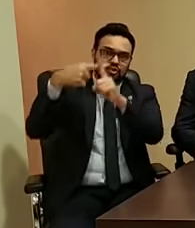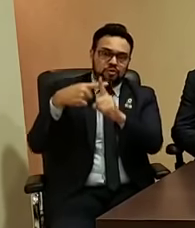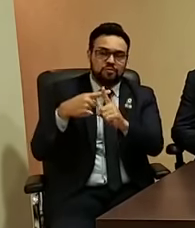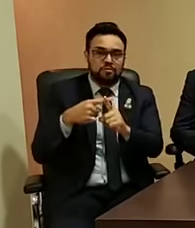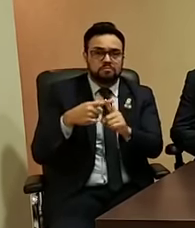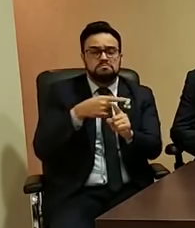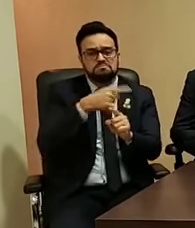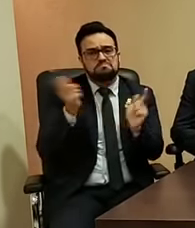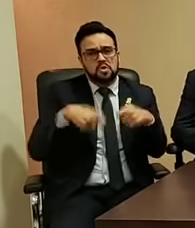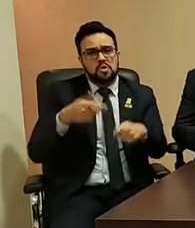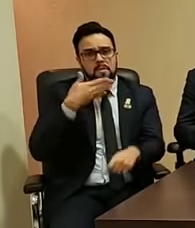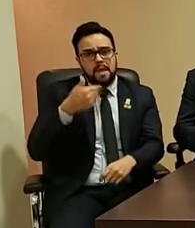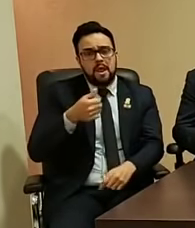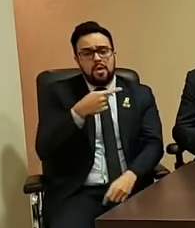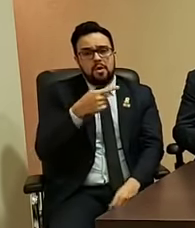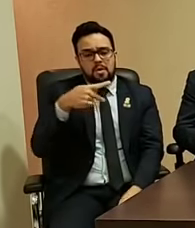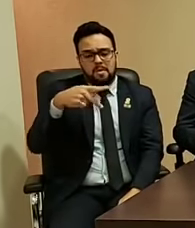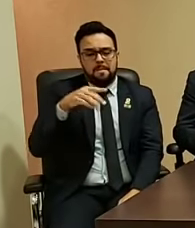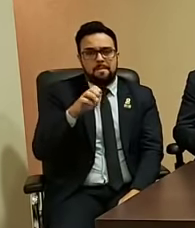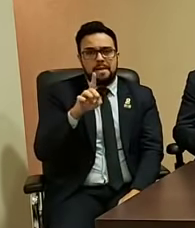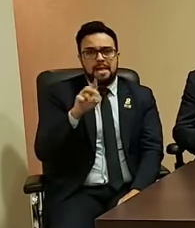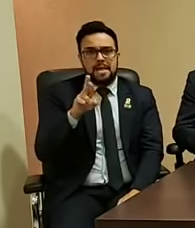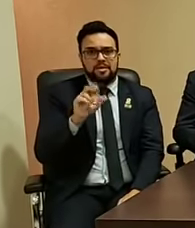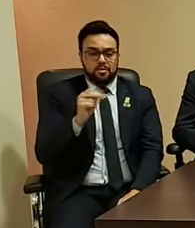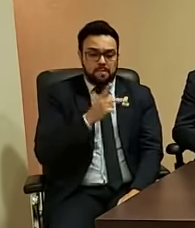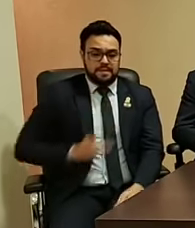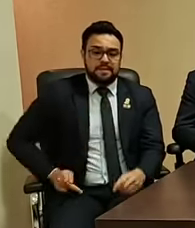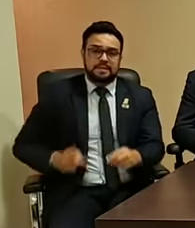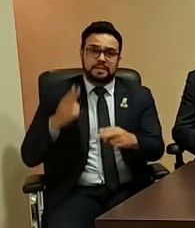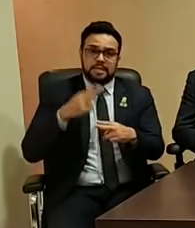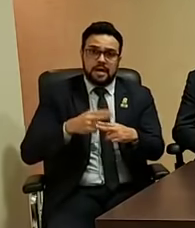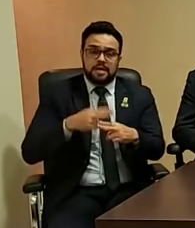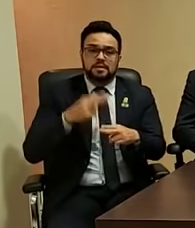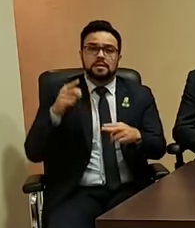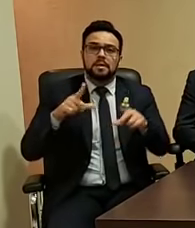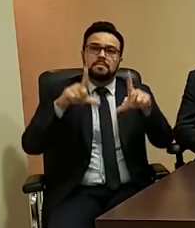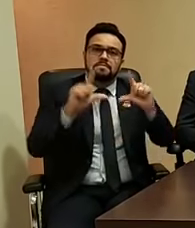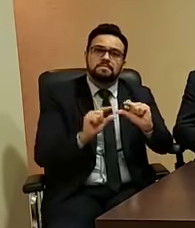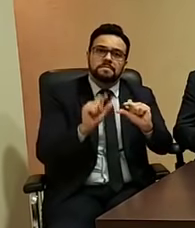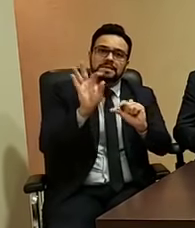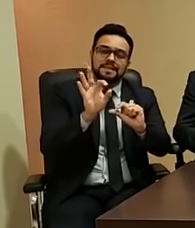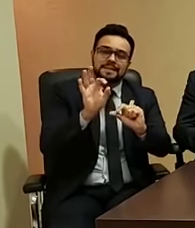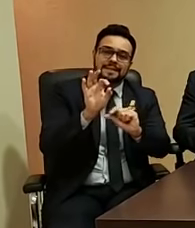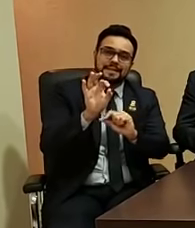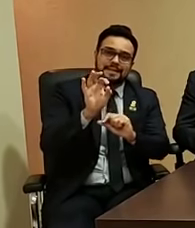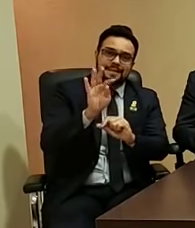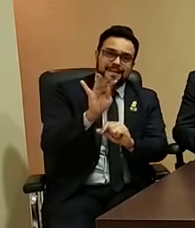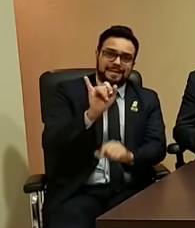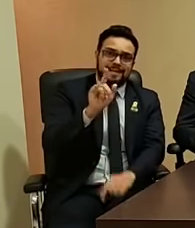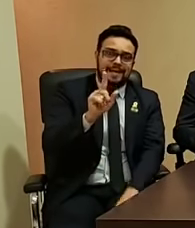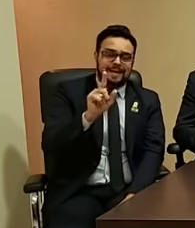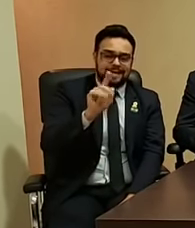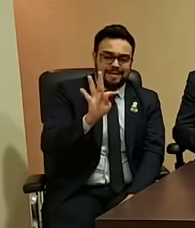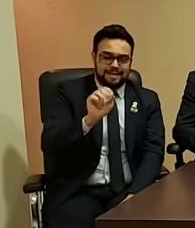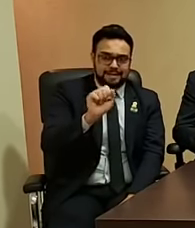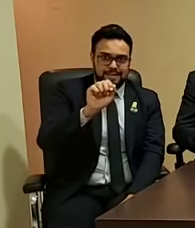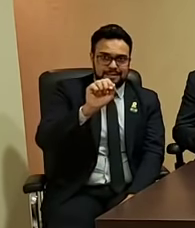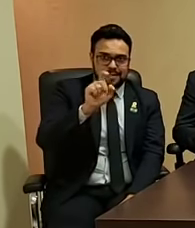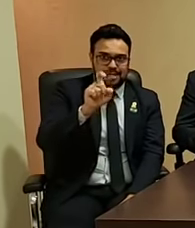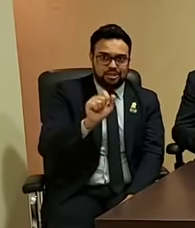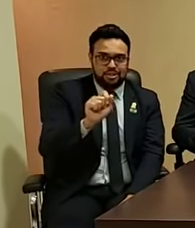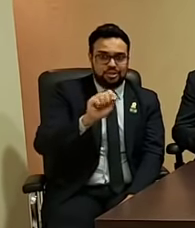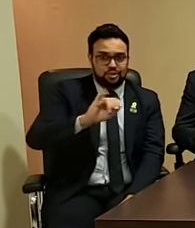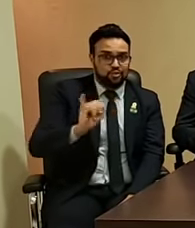aqui, o Pedro, o Montezano, o de positivo nessa taxa mais baixa de juros aí. Hoje, presidente, a gente anunciou